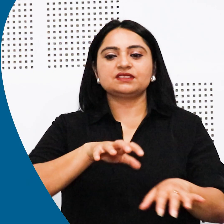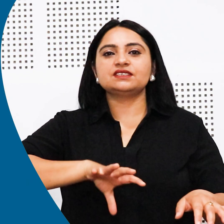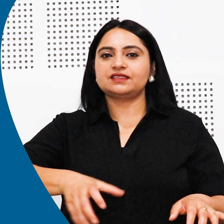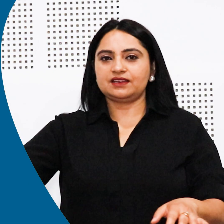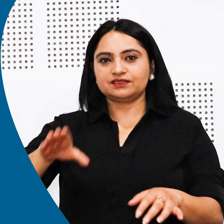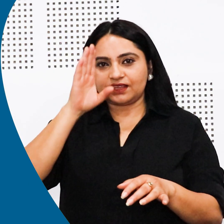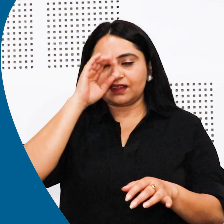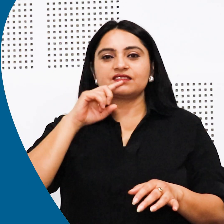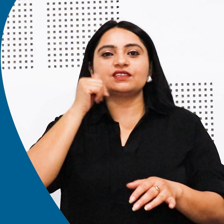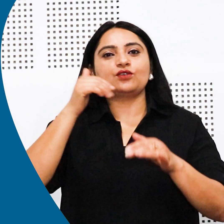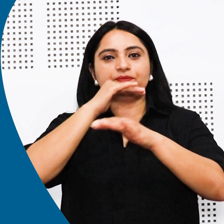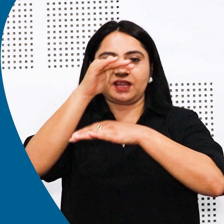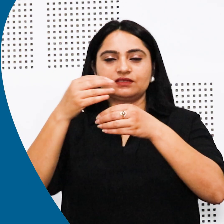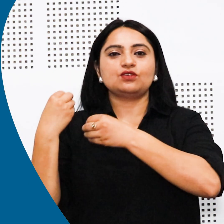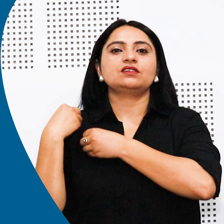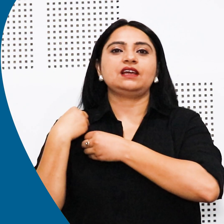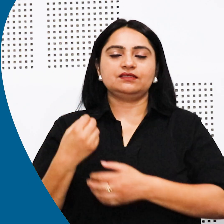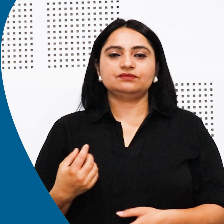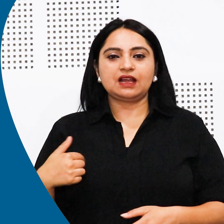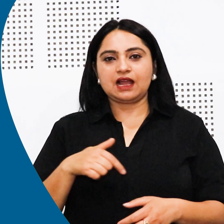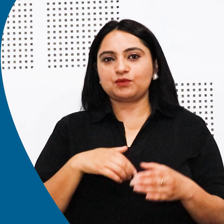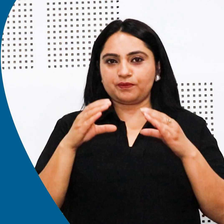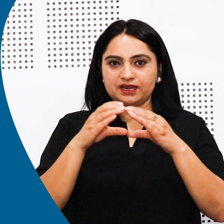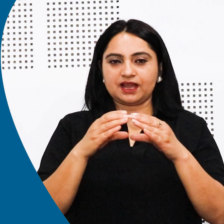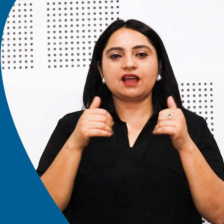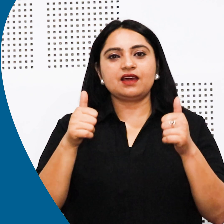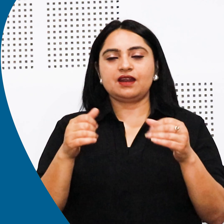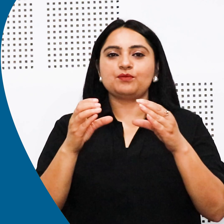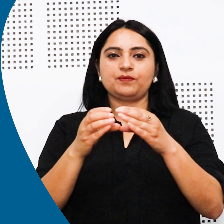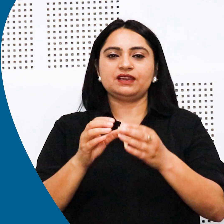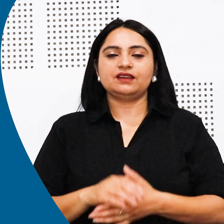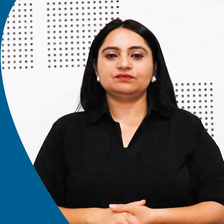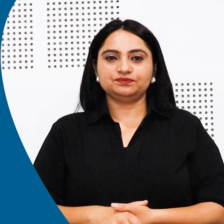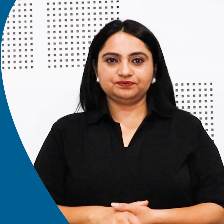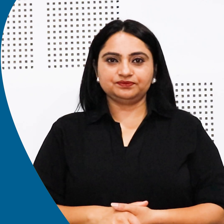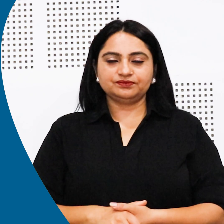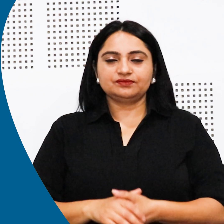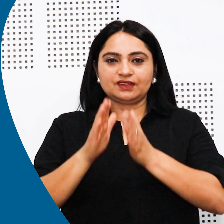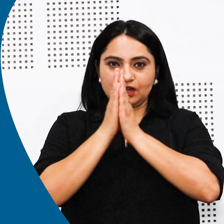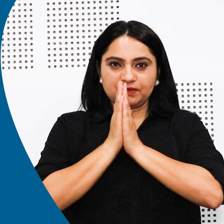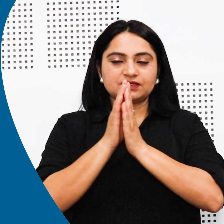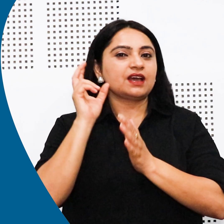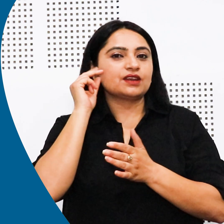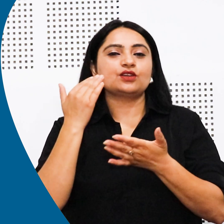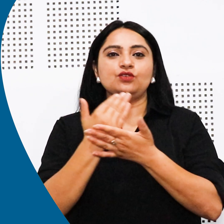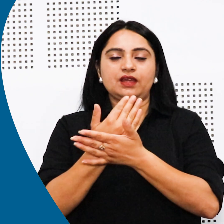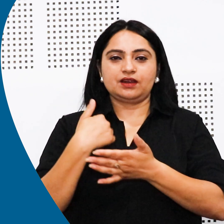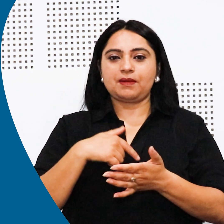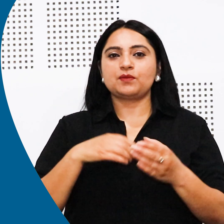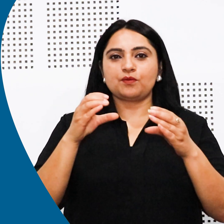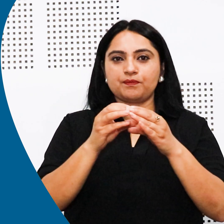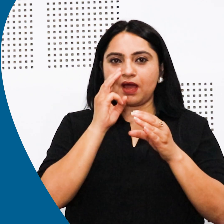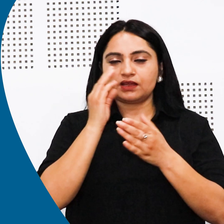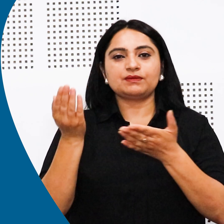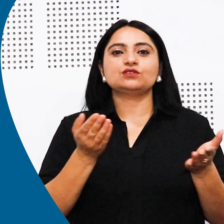समावेशी स्थानीय सरकार दिगो विकासको हकदार। हाम्रो पालिका राम्रो पालिका। नमस्कार, रेडियो कार्यक्रम हाम्रो